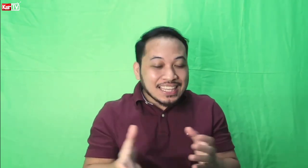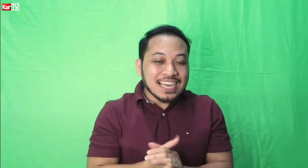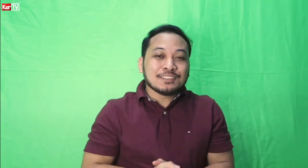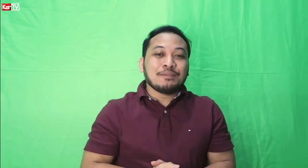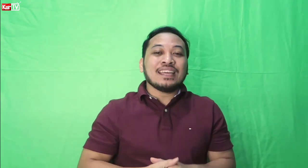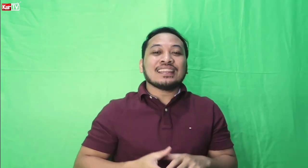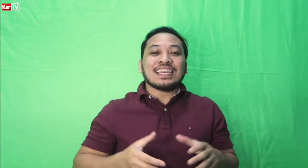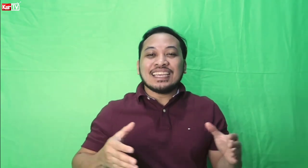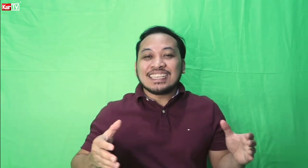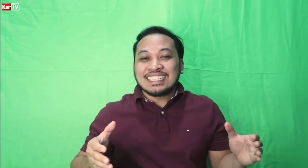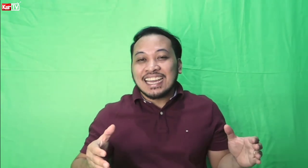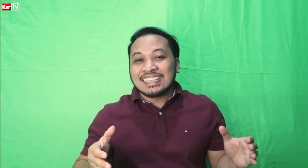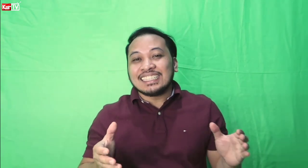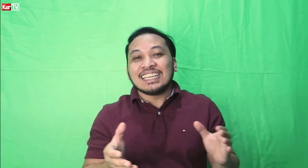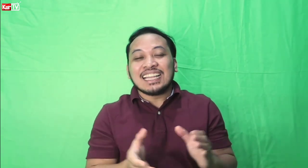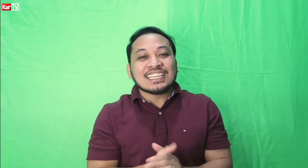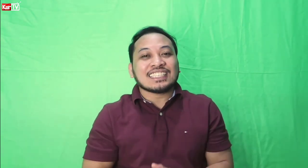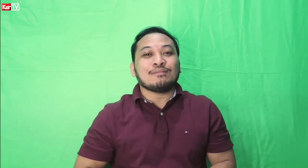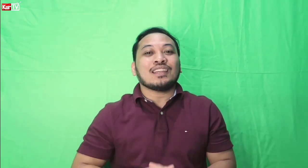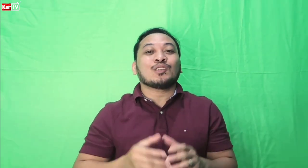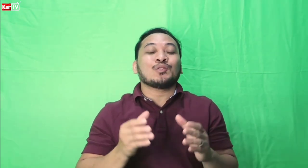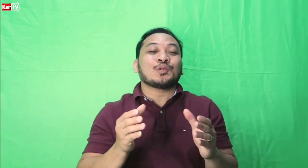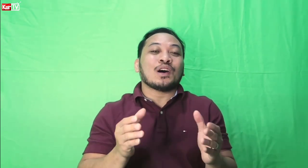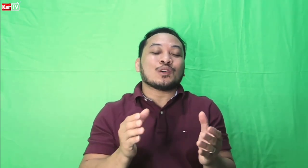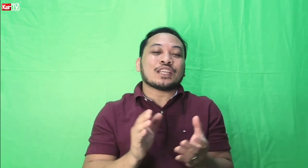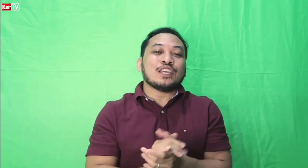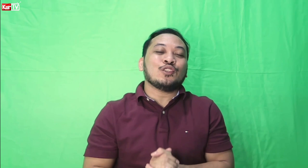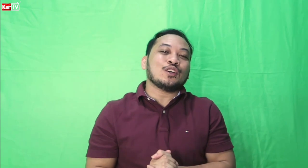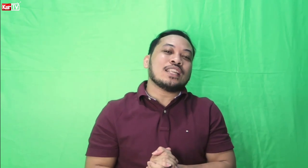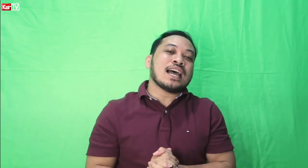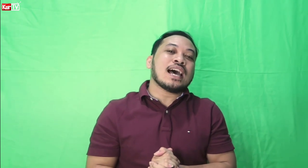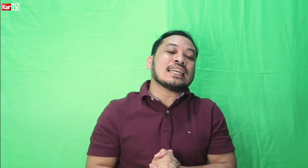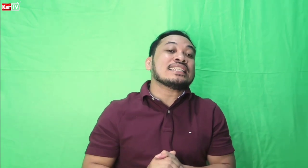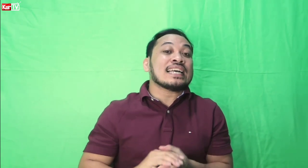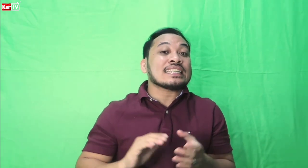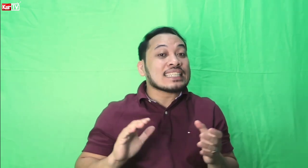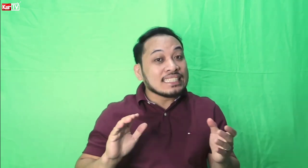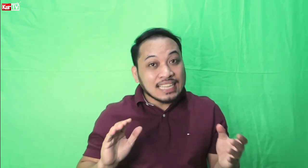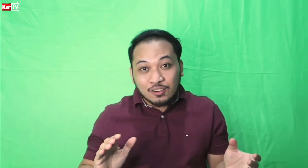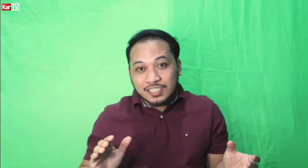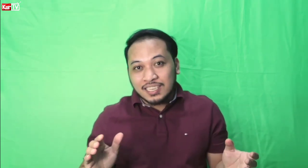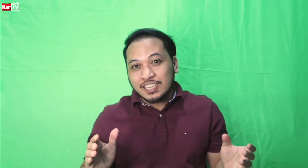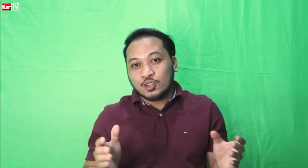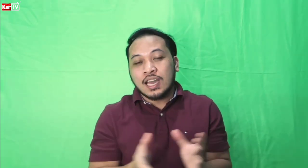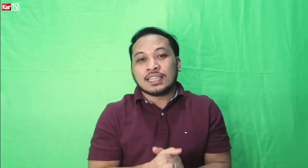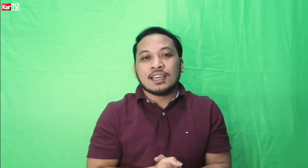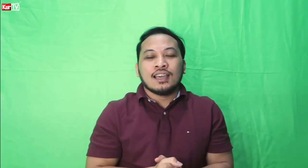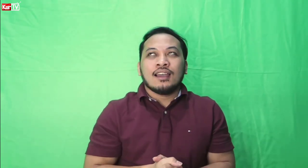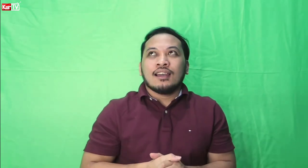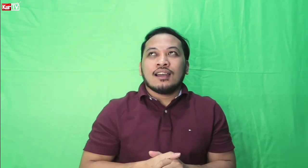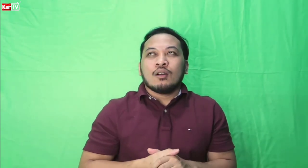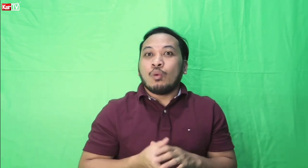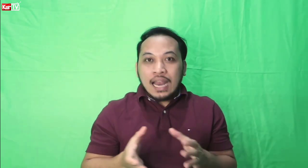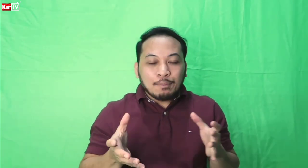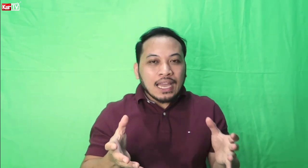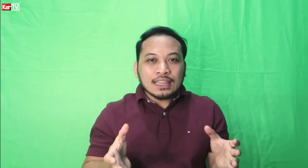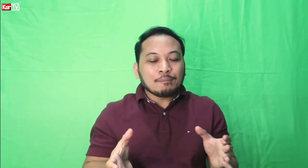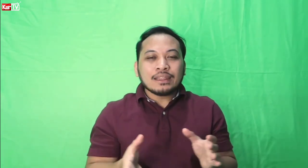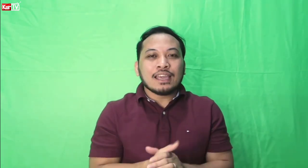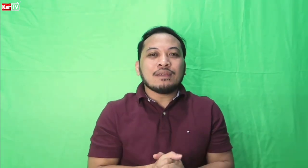has been 3 years yata the last time na nagturo ako sa inyo ng isang sign language lesson. At wala pa yatang pandemic